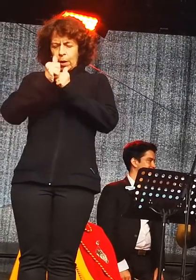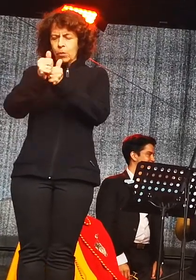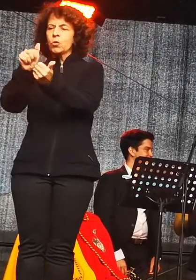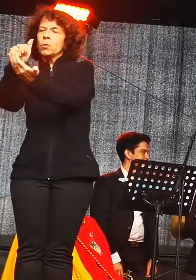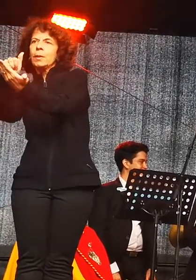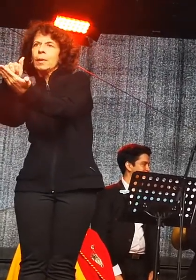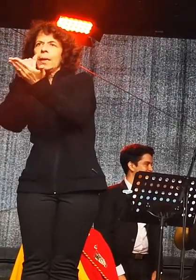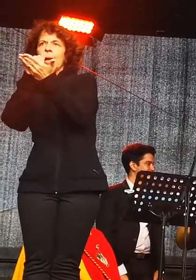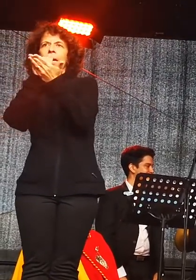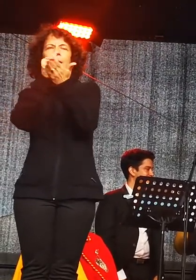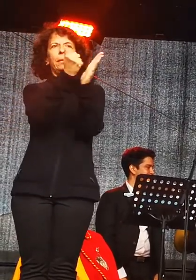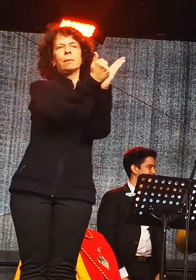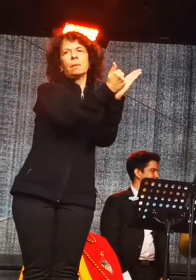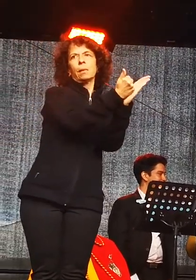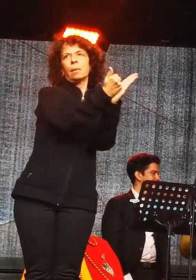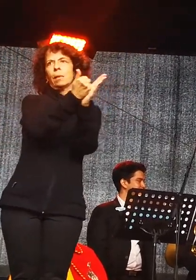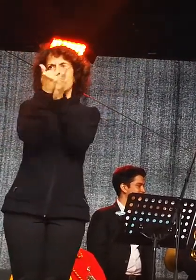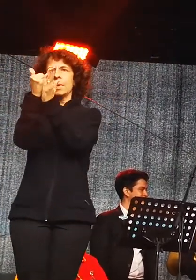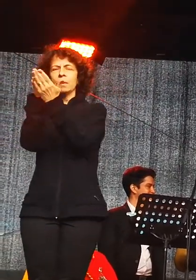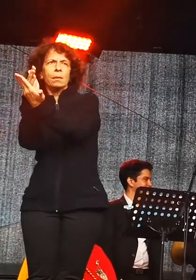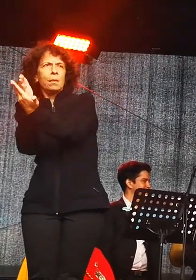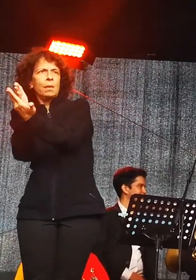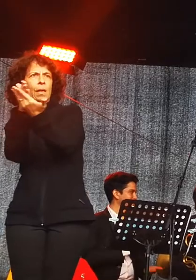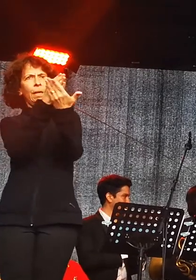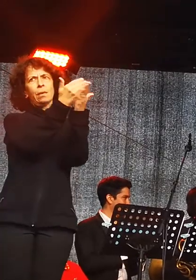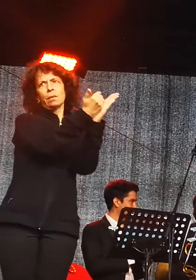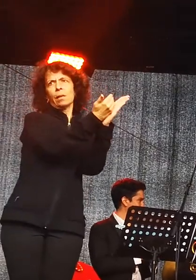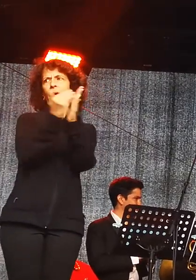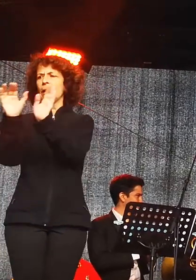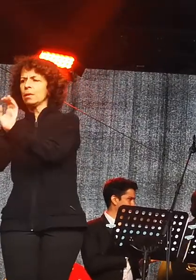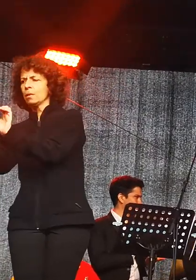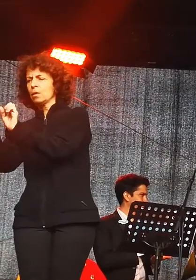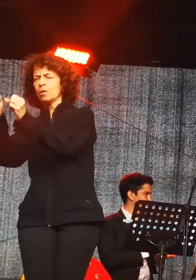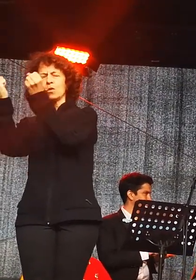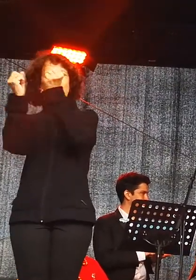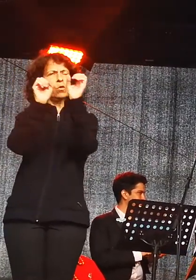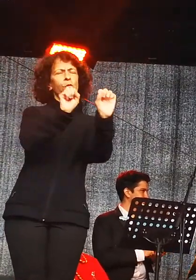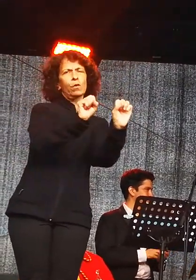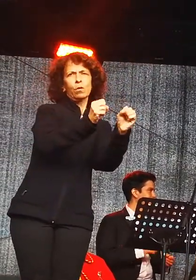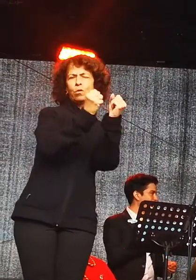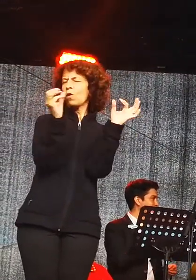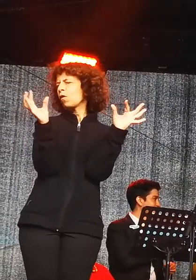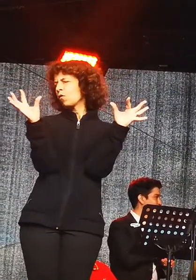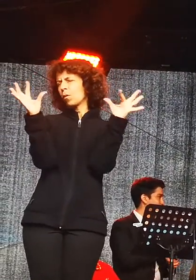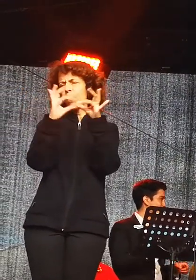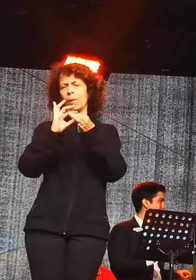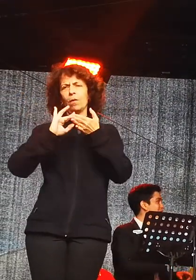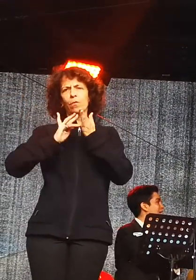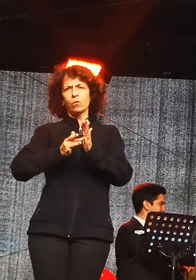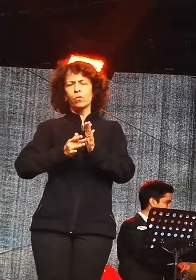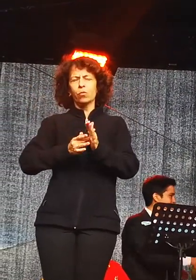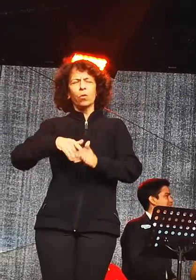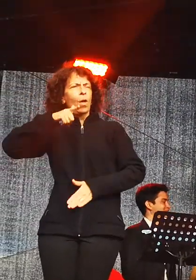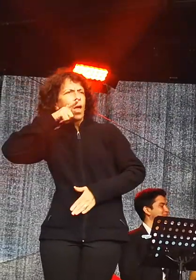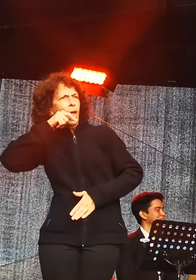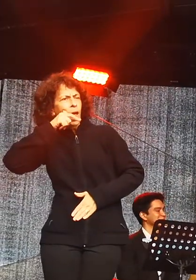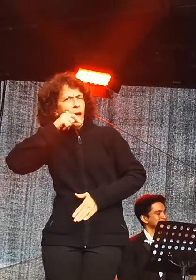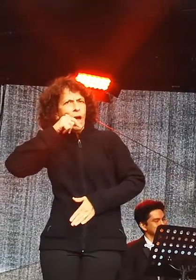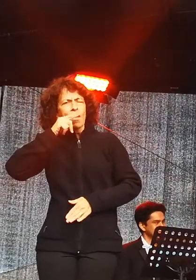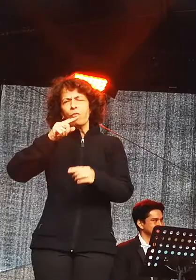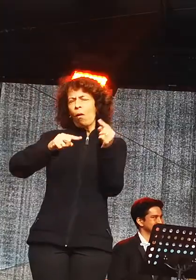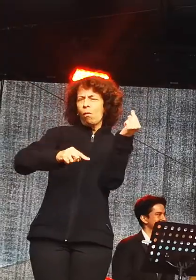les uns aux autres n'importe quel secours, appui et assistance de tous leurs pouvoirs et de tous